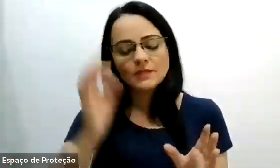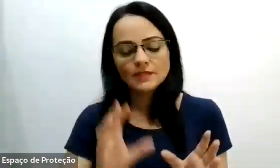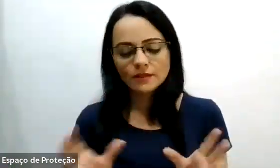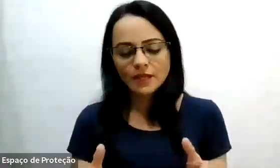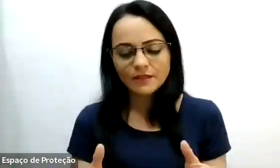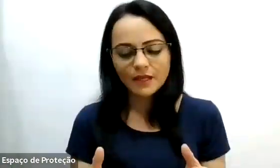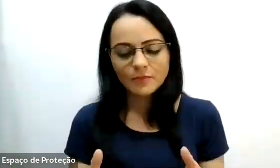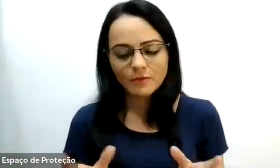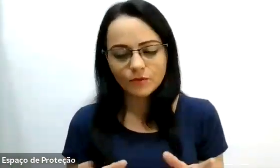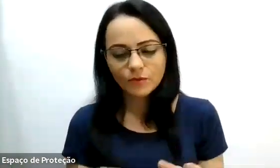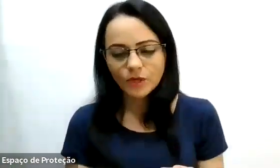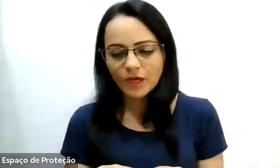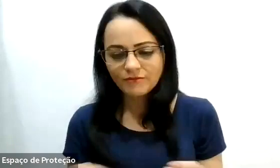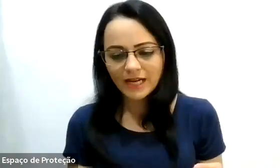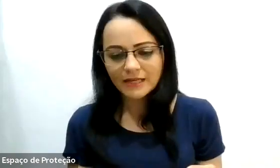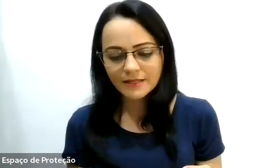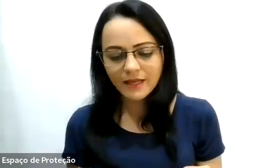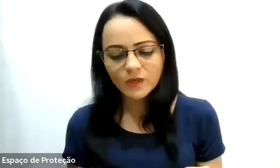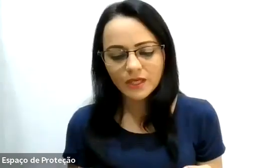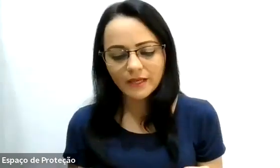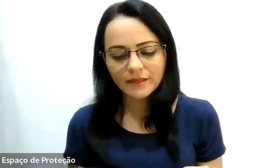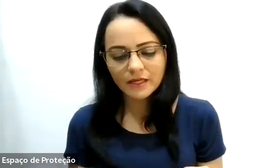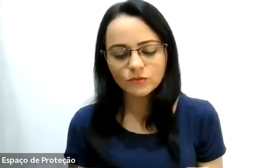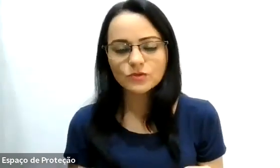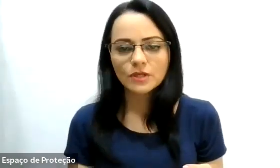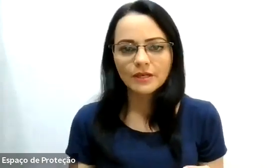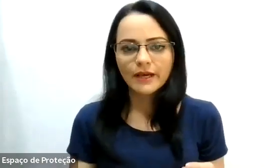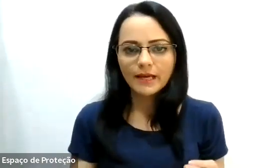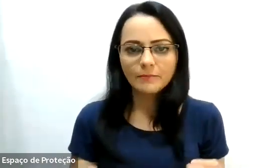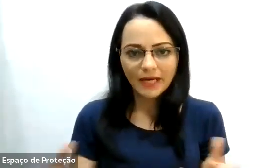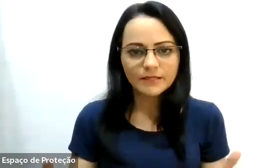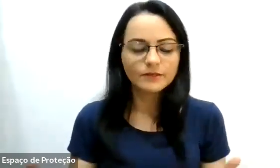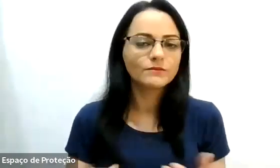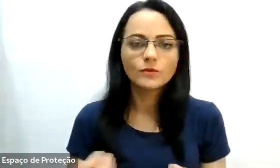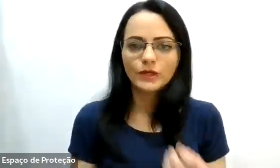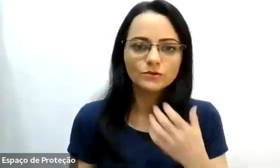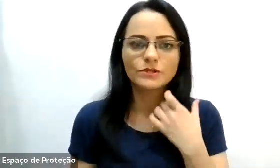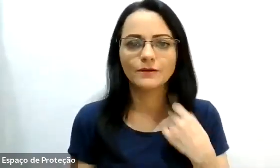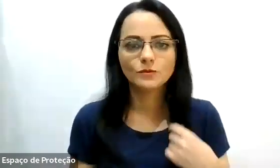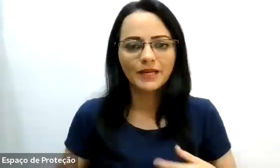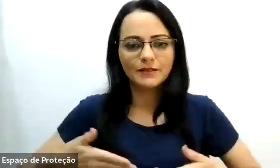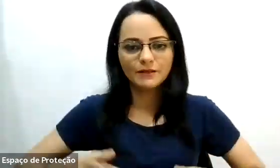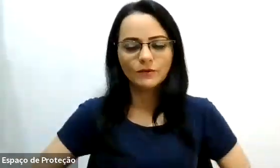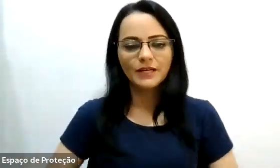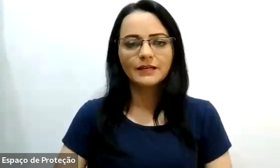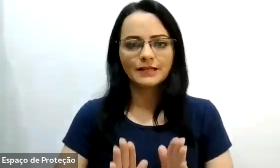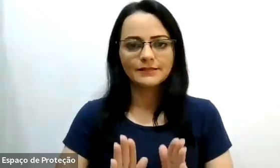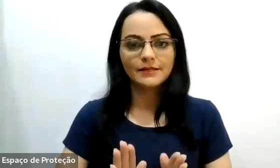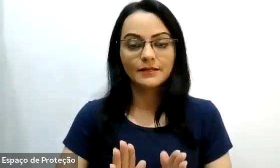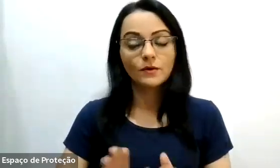precisa entender primeiro a frase, né? O que é dar à luz? É parir. Não conheço o sinal de parir. Então, nascer